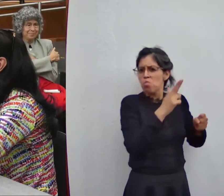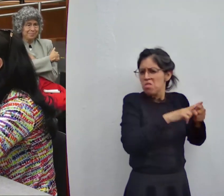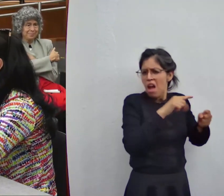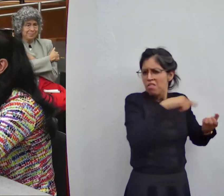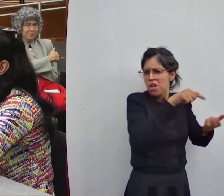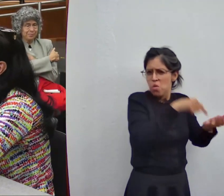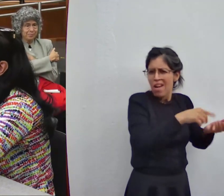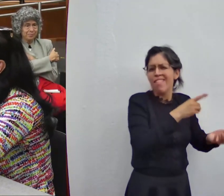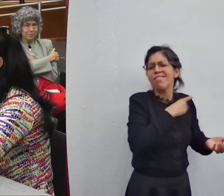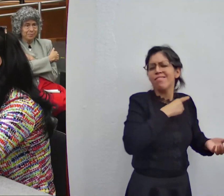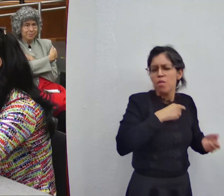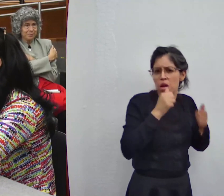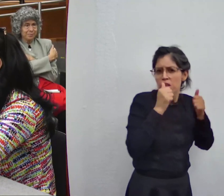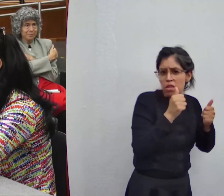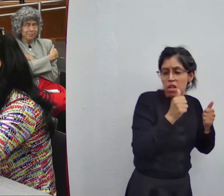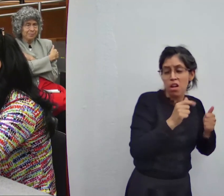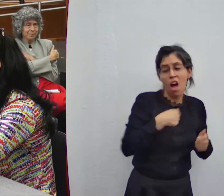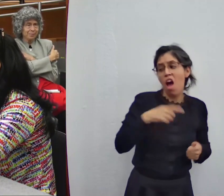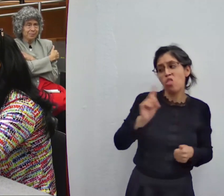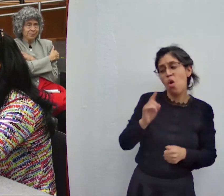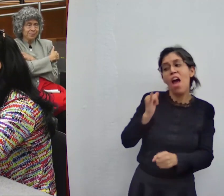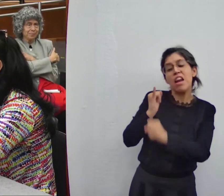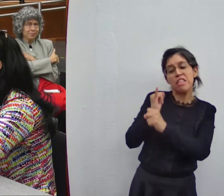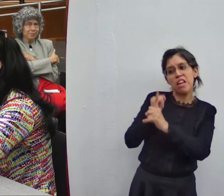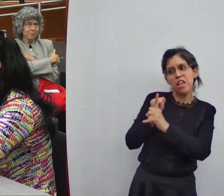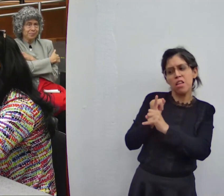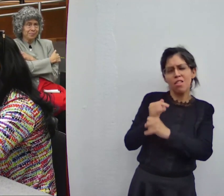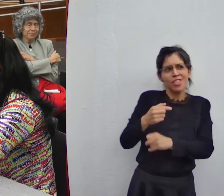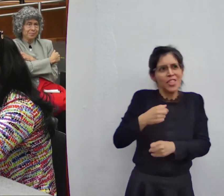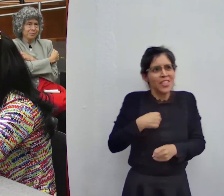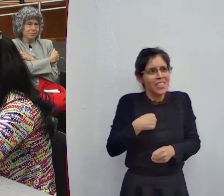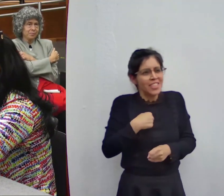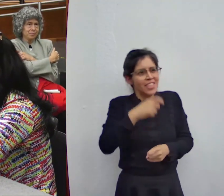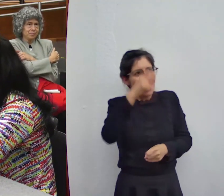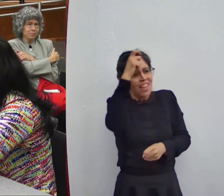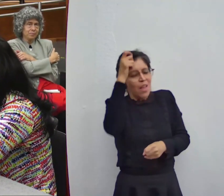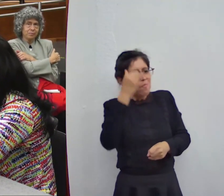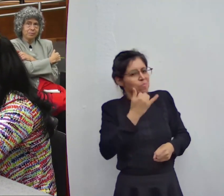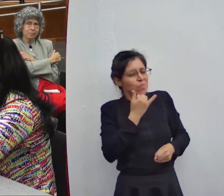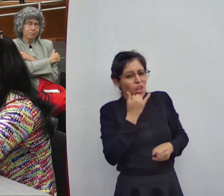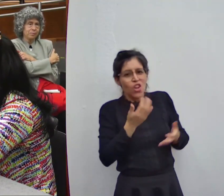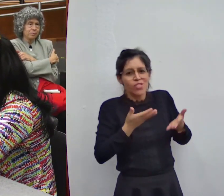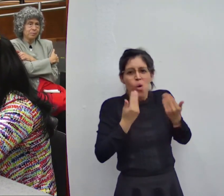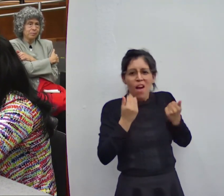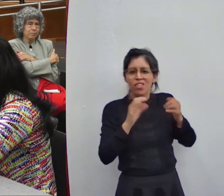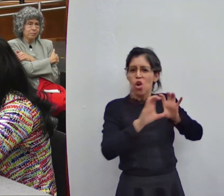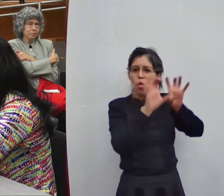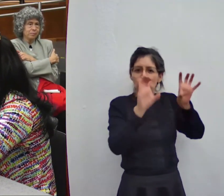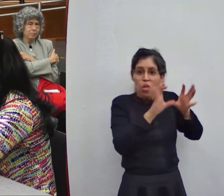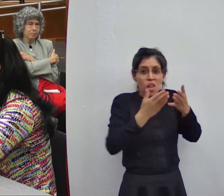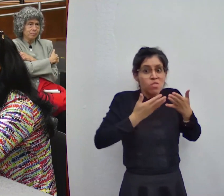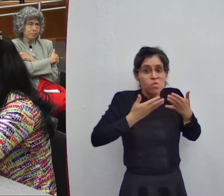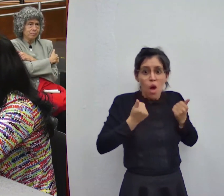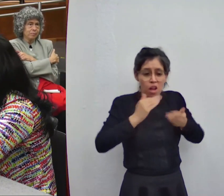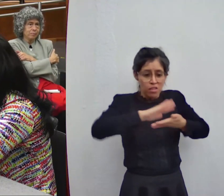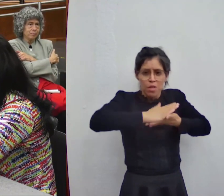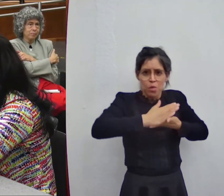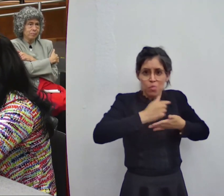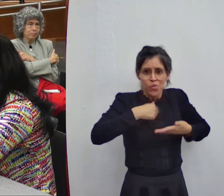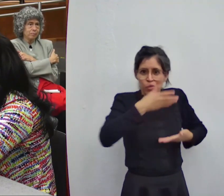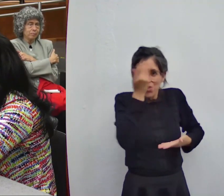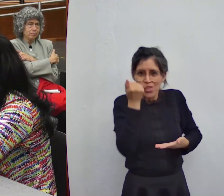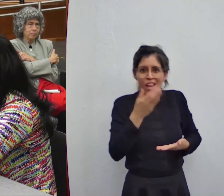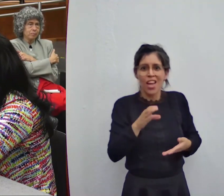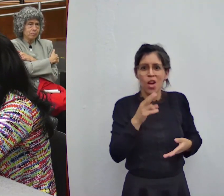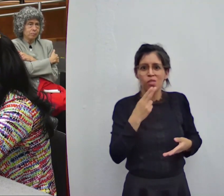no, no, tienen que hacer cita por internet. Y la pobre gente ni siquiera tiene acceso a una máquina, no saben ni cómo usar